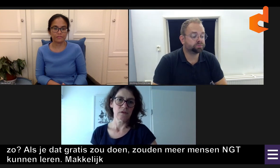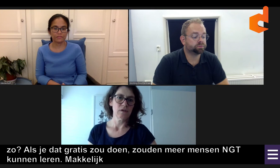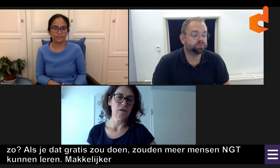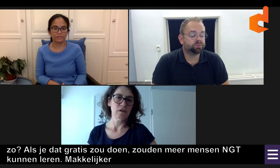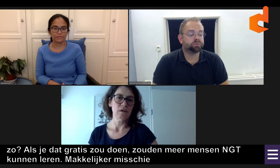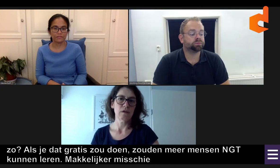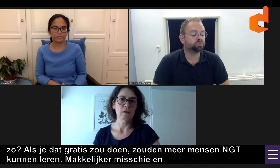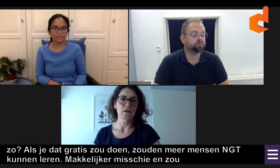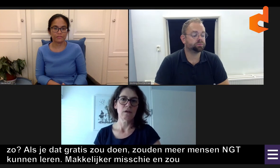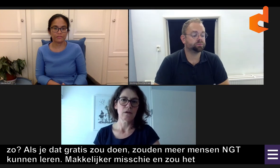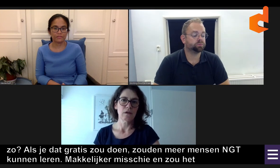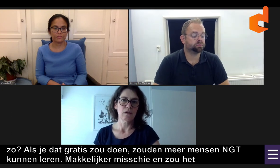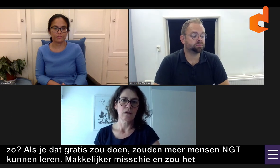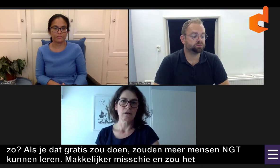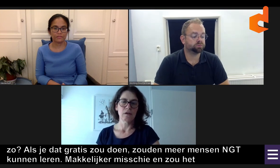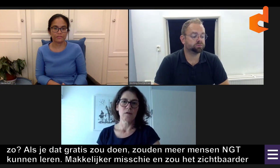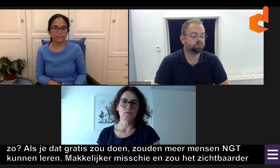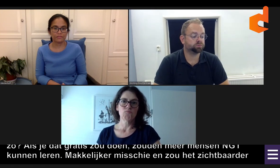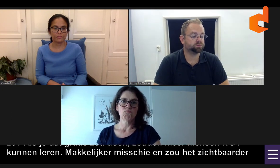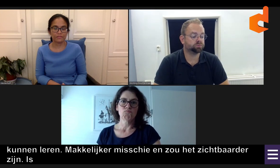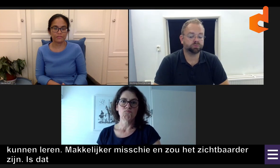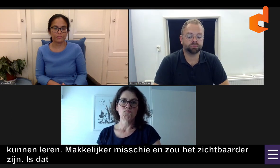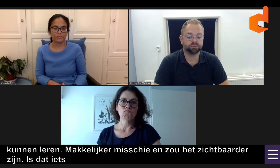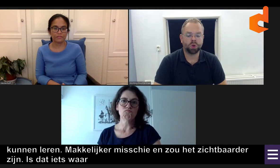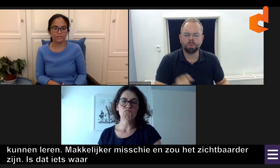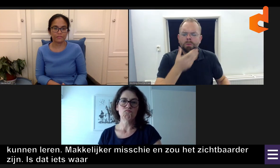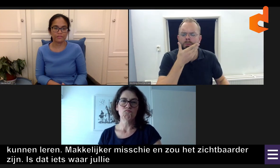zijn. Is dat iets waar jullie een reactie op kunnen geven?